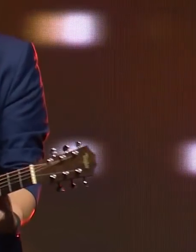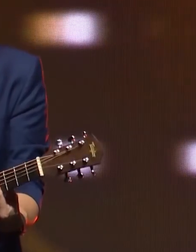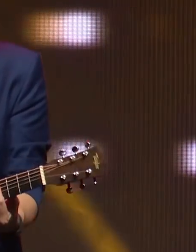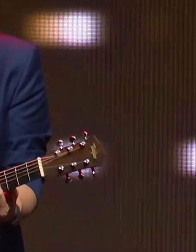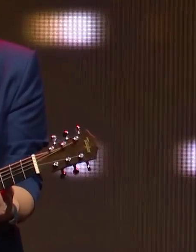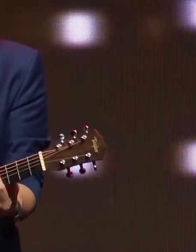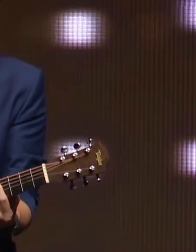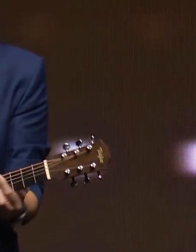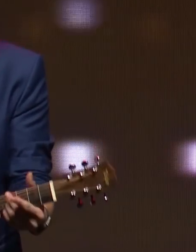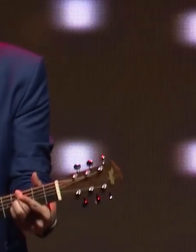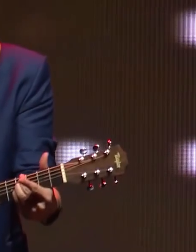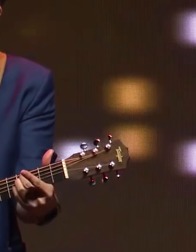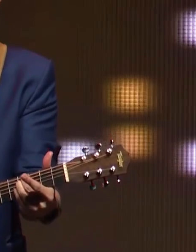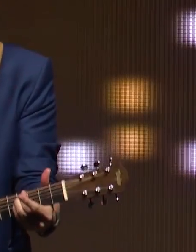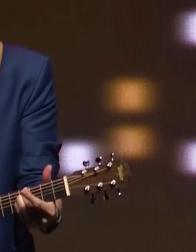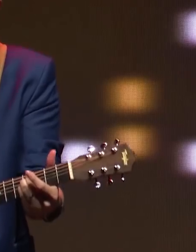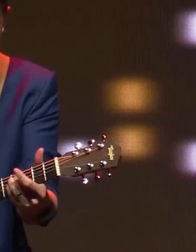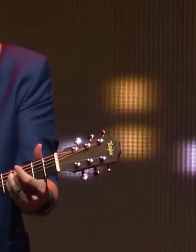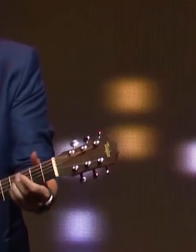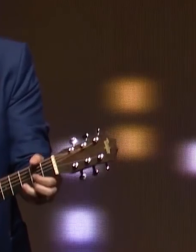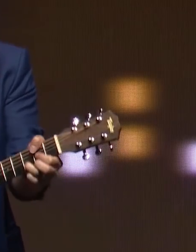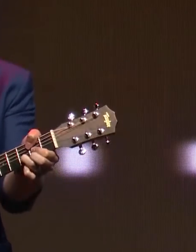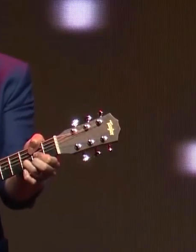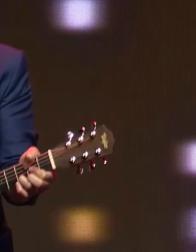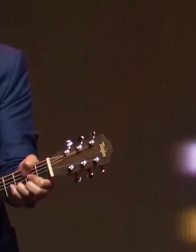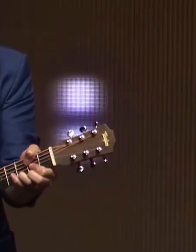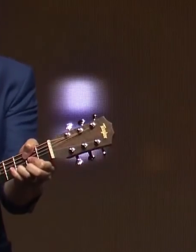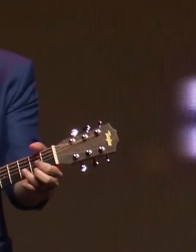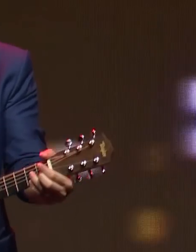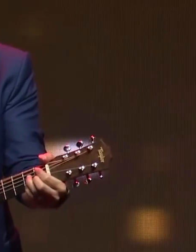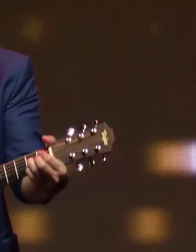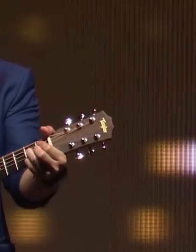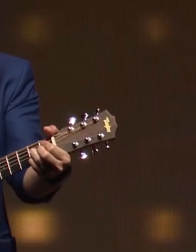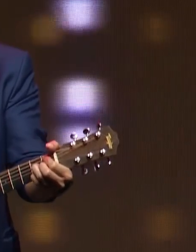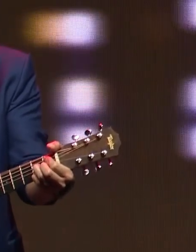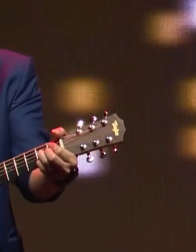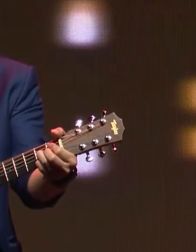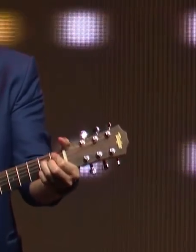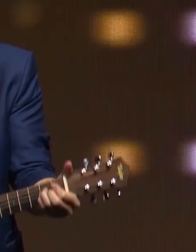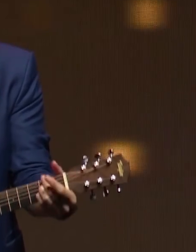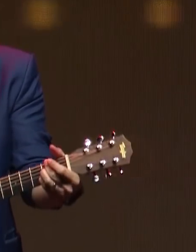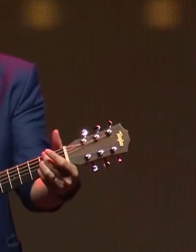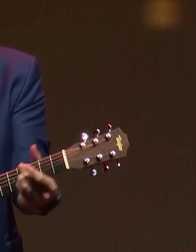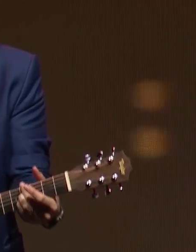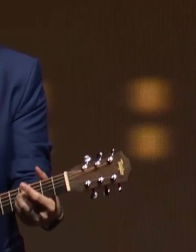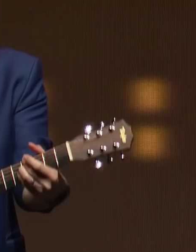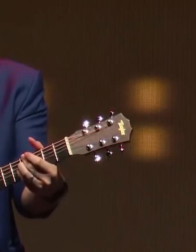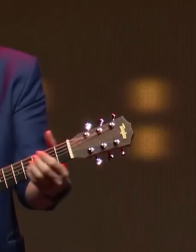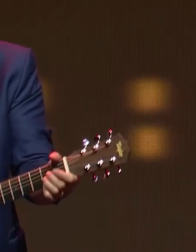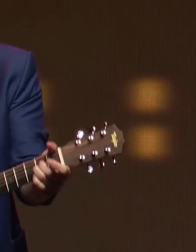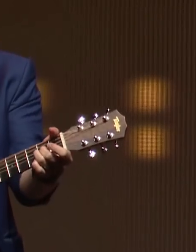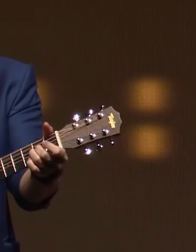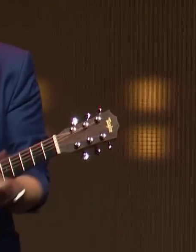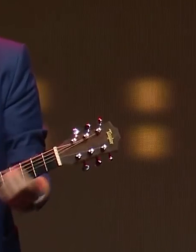Sebab Tuhan itu baik, bahwasanya Tuhan selamanya. Biar segala